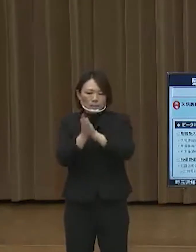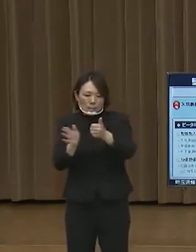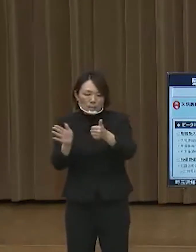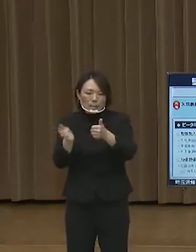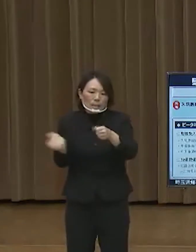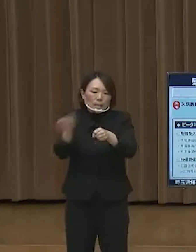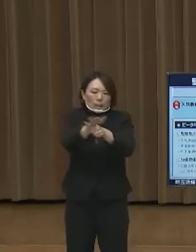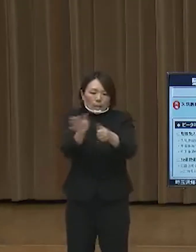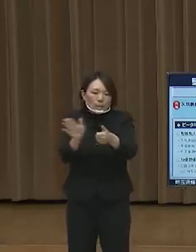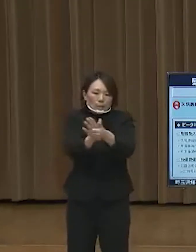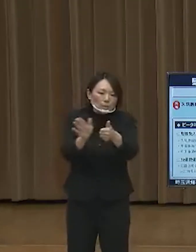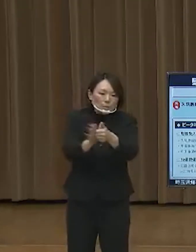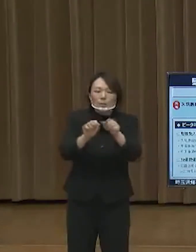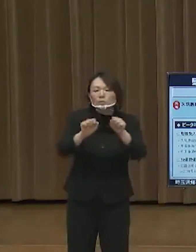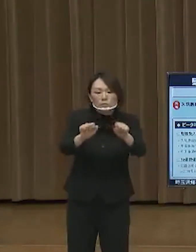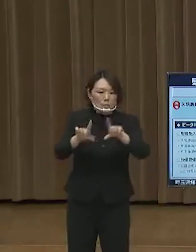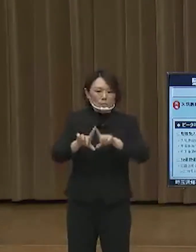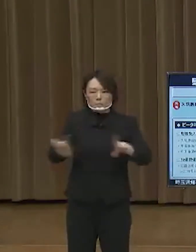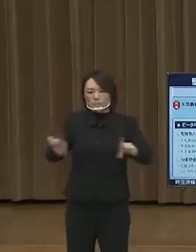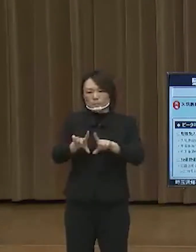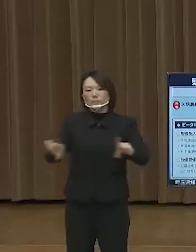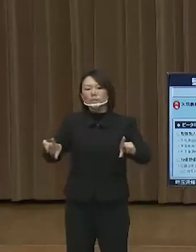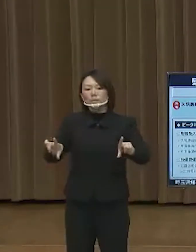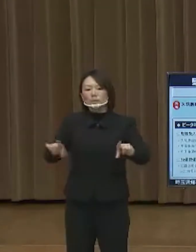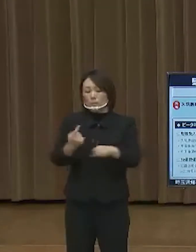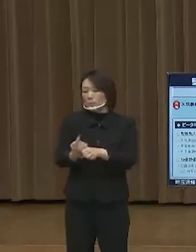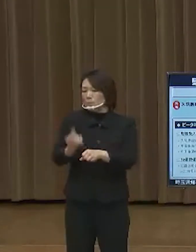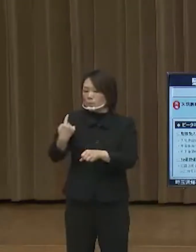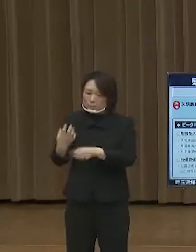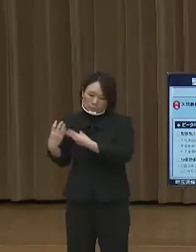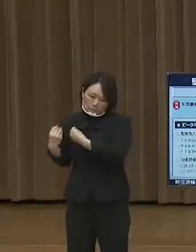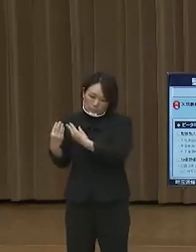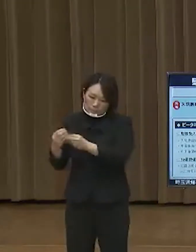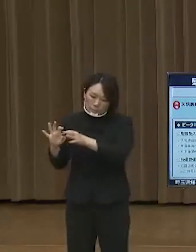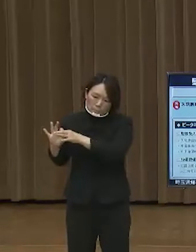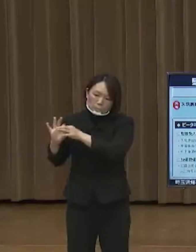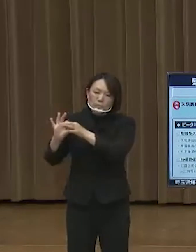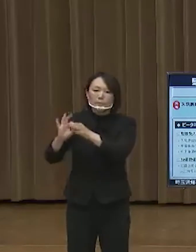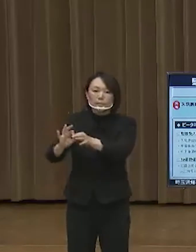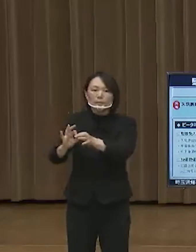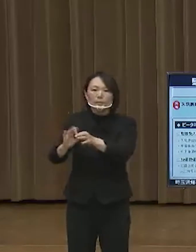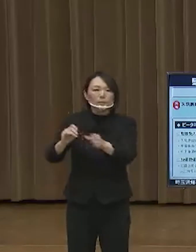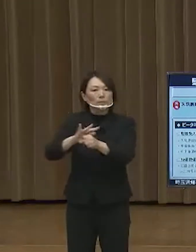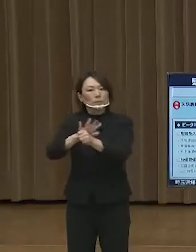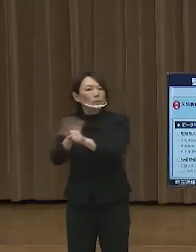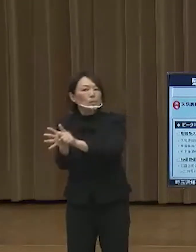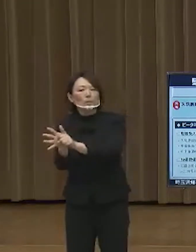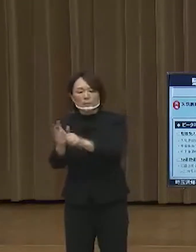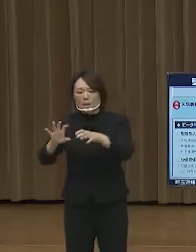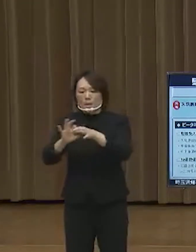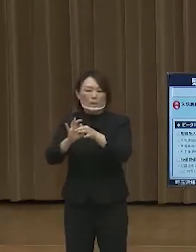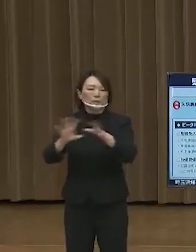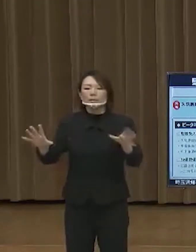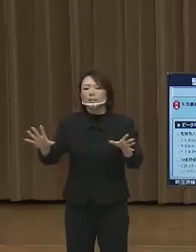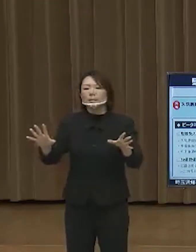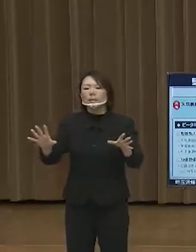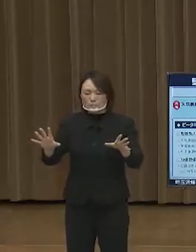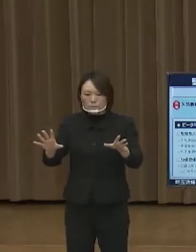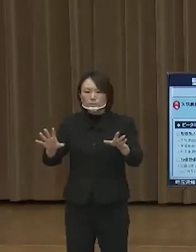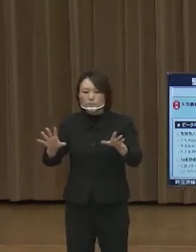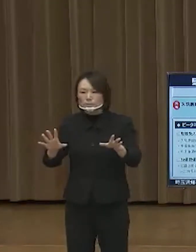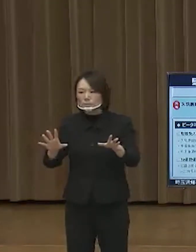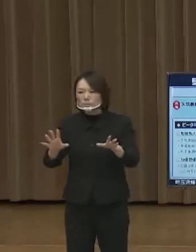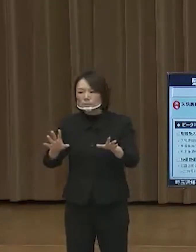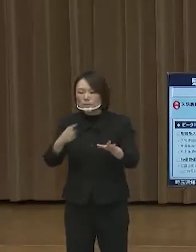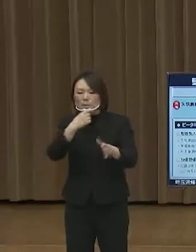でに去年までもやってますし、今後もこの発想は変わりませんし、コロナがあろうがなかろうがやらせていただく、これはもう当然の話であります